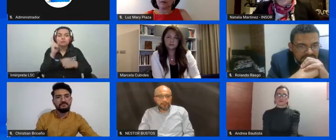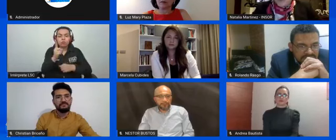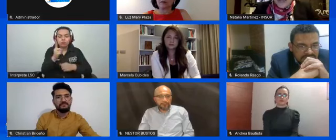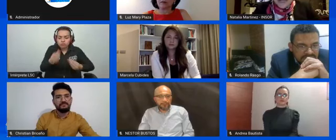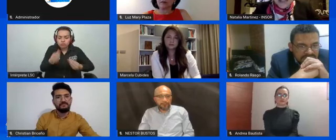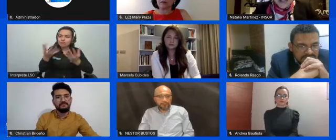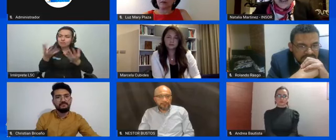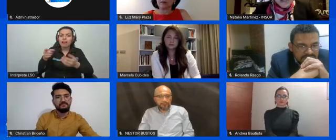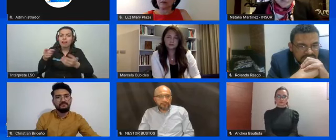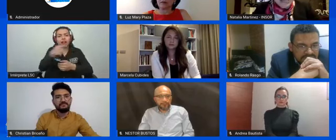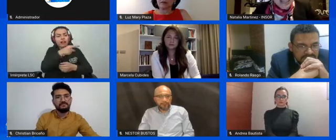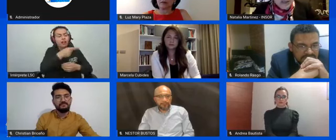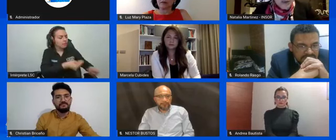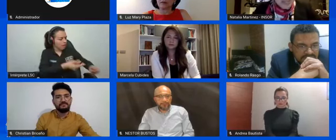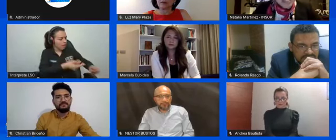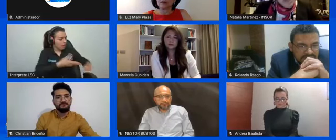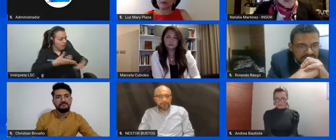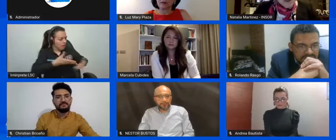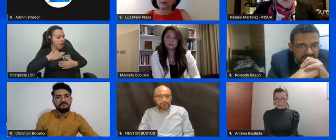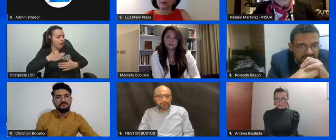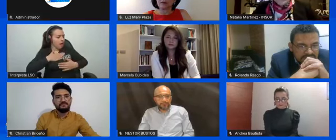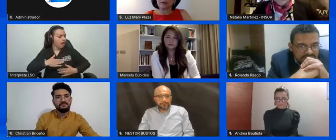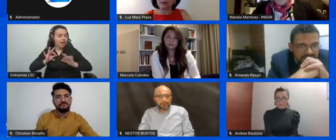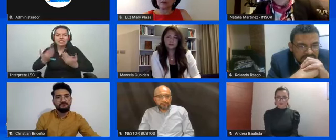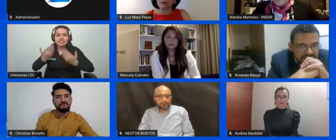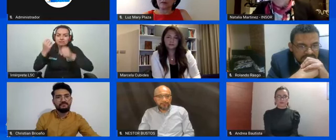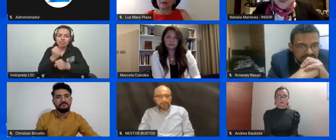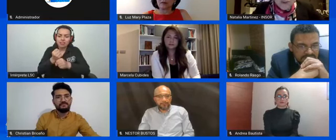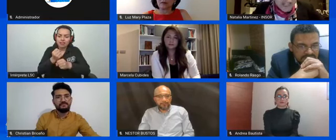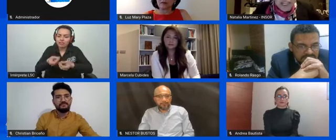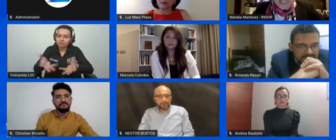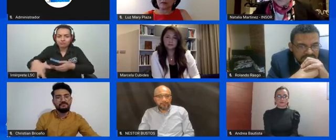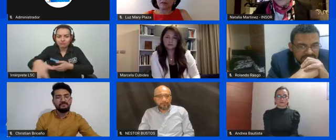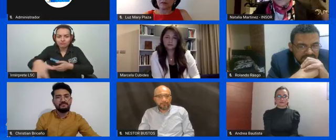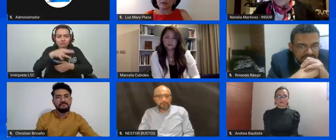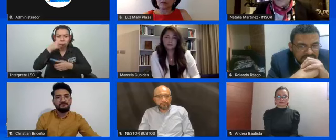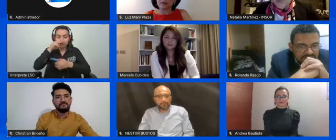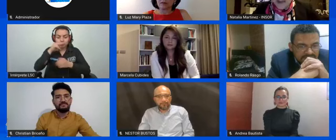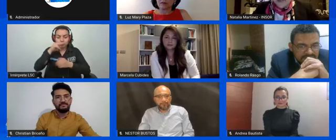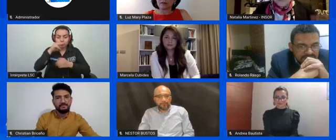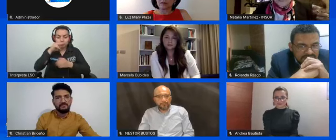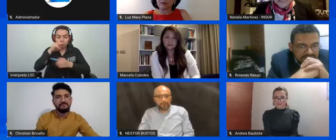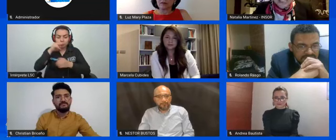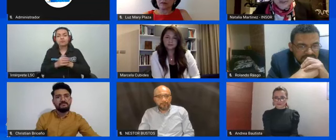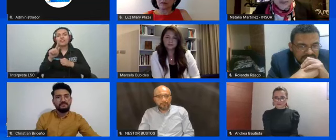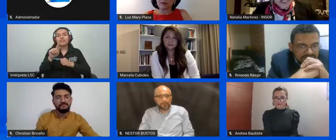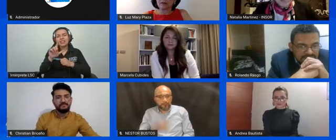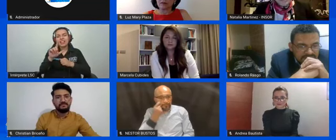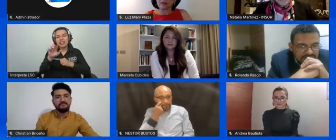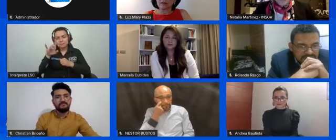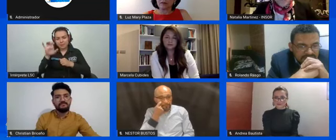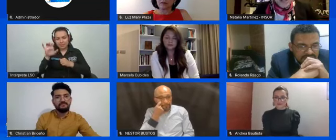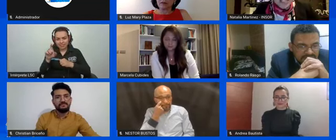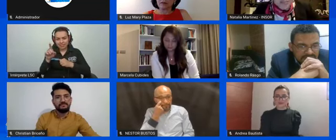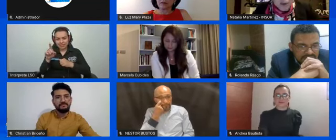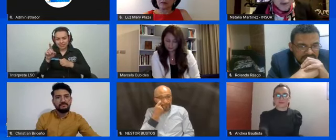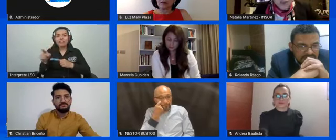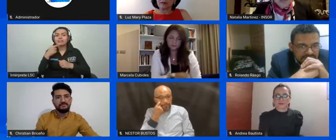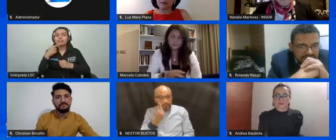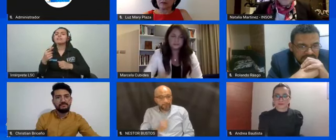Nos saludan aquí cerrando esta parte con Marce, Felipe Rodríguez, Néstor Pardo, Mireya Rodríguez,